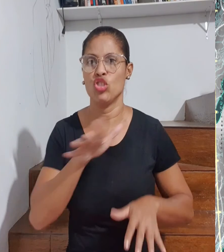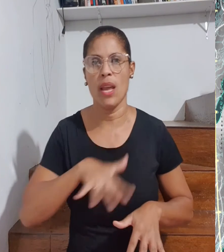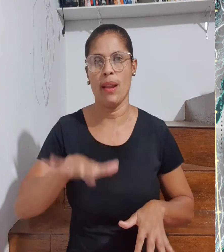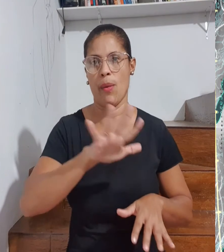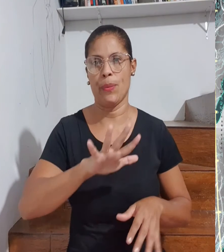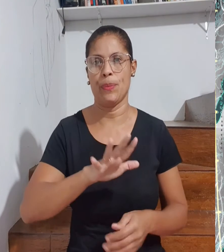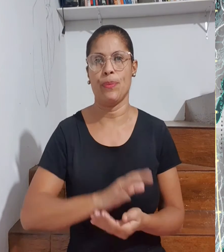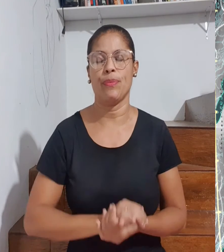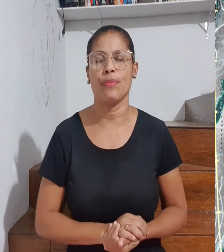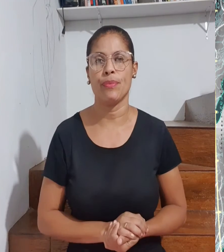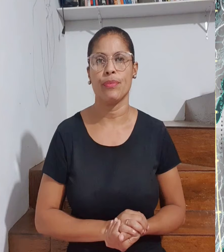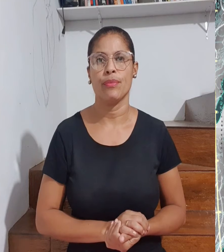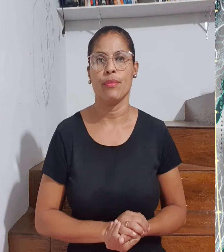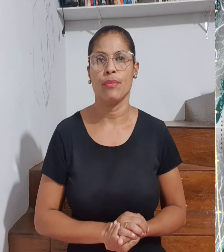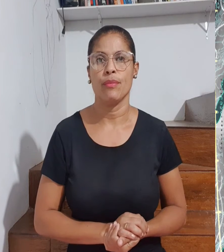um todo.